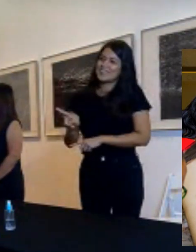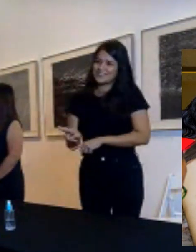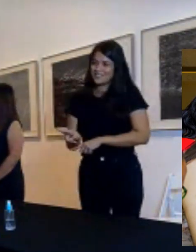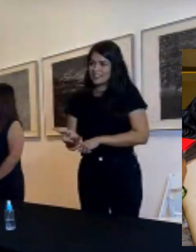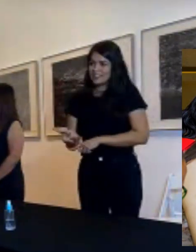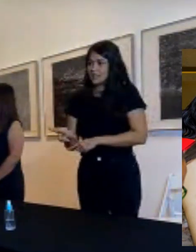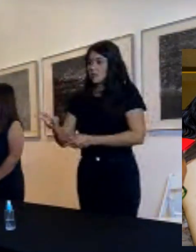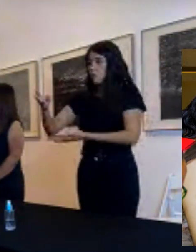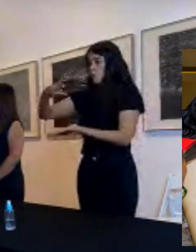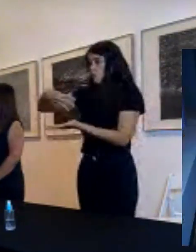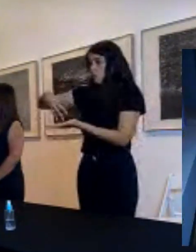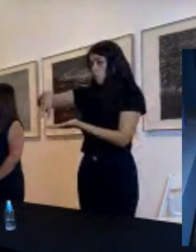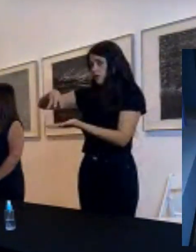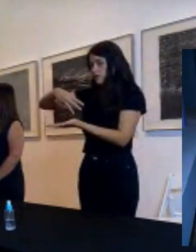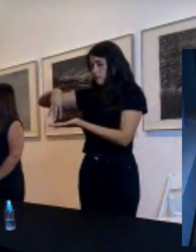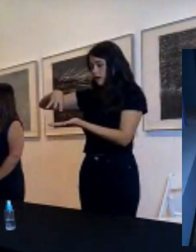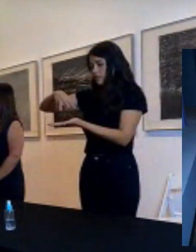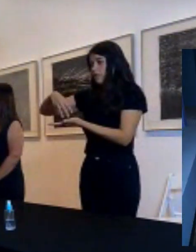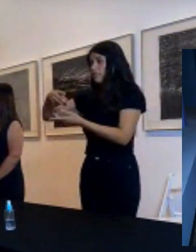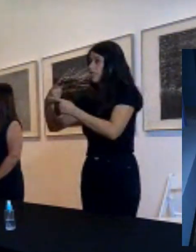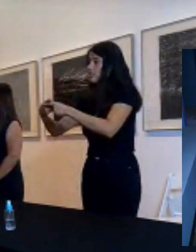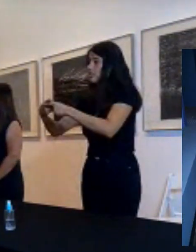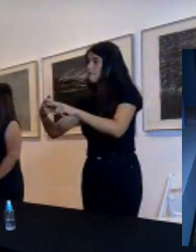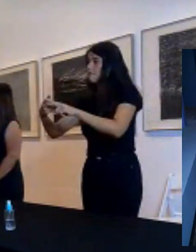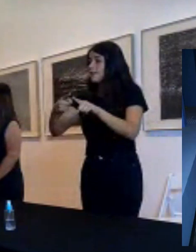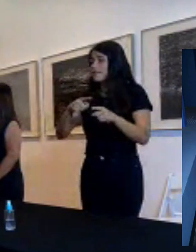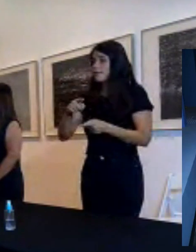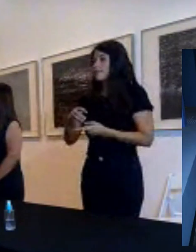a partir de las municipalidades, de los distintos lugares.